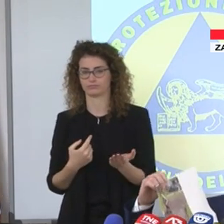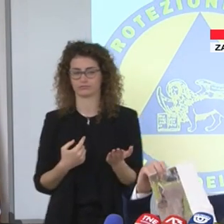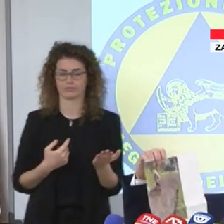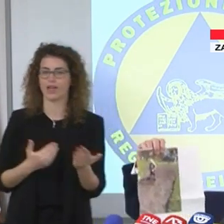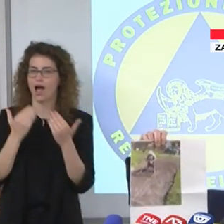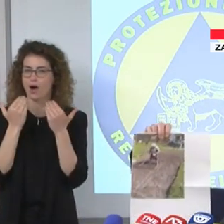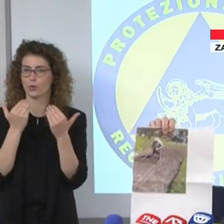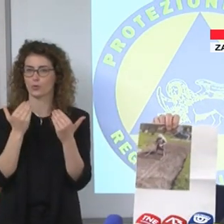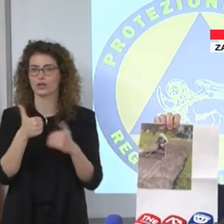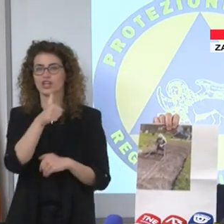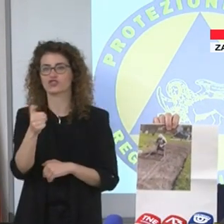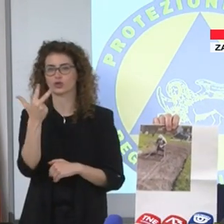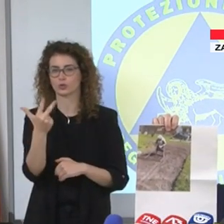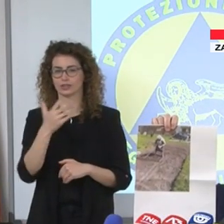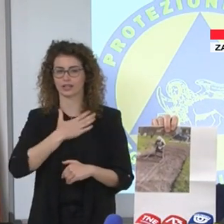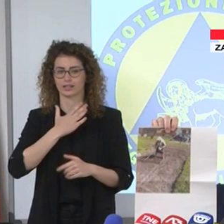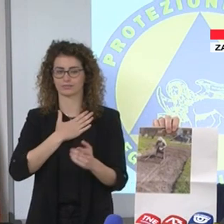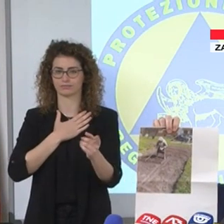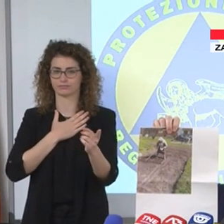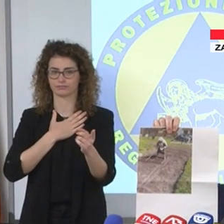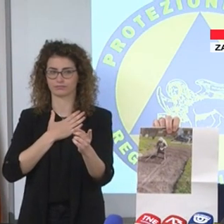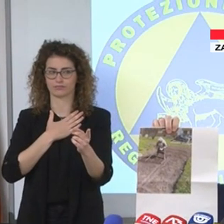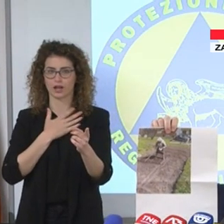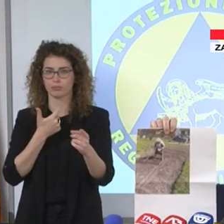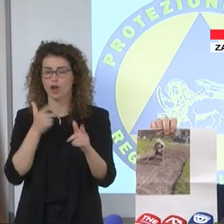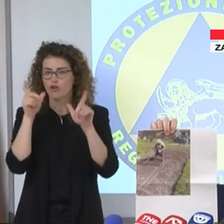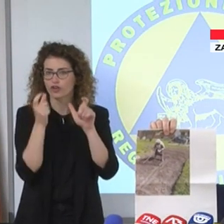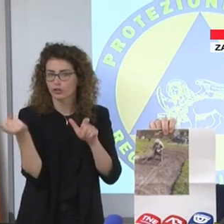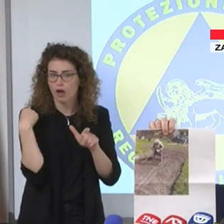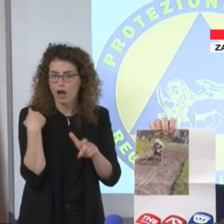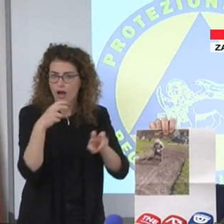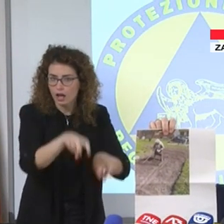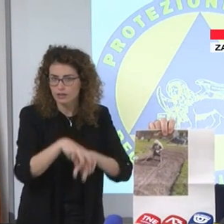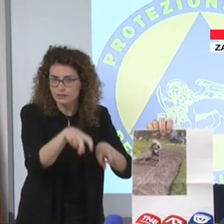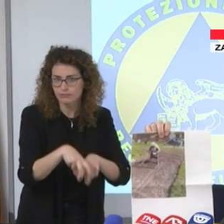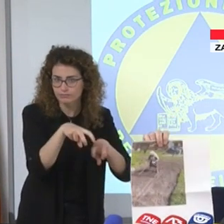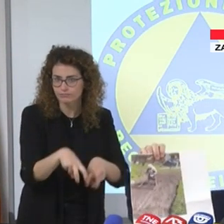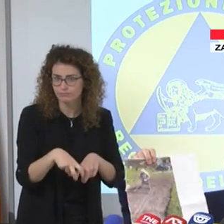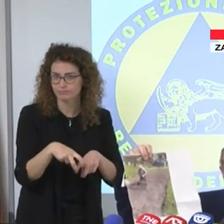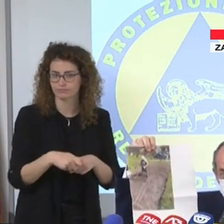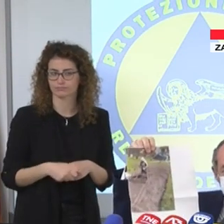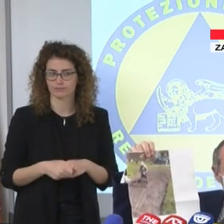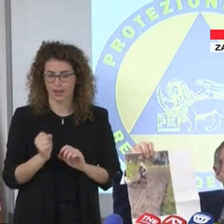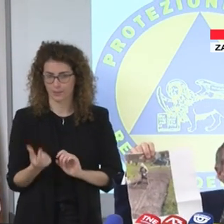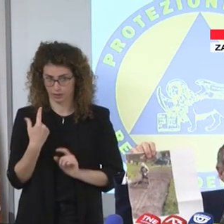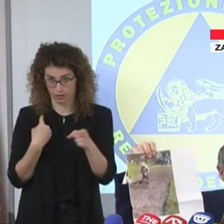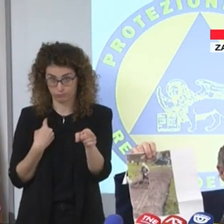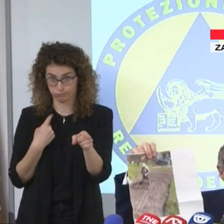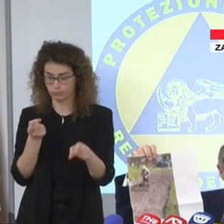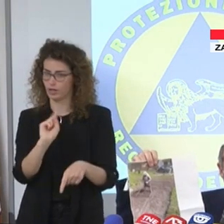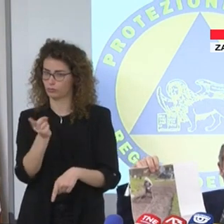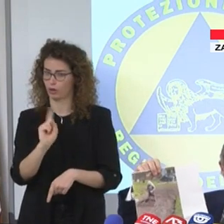e facciamo gli auguri, 103 anni. Ma questa è dell'altro giorno la foto, fa l'orto. Ma la particolarità non è